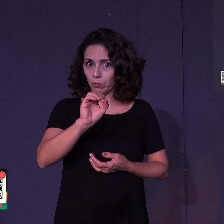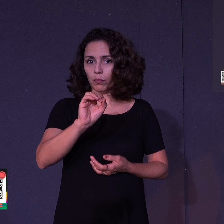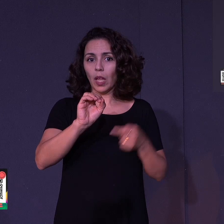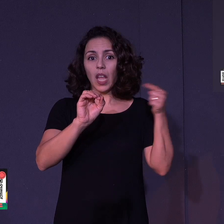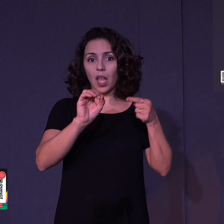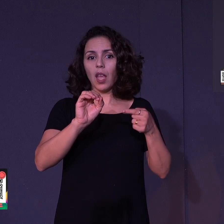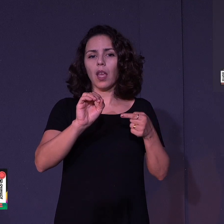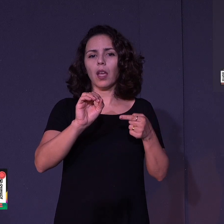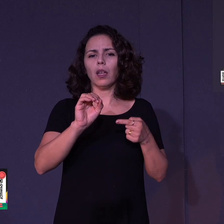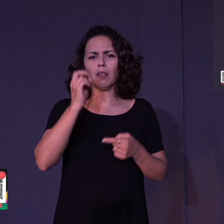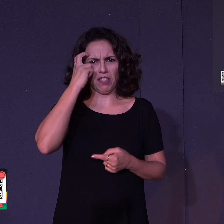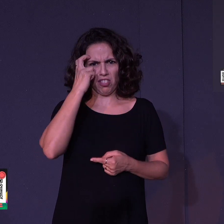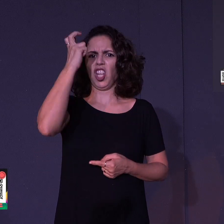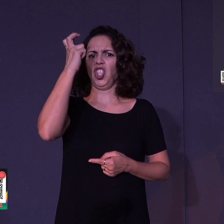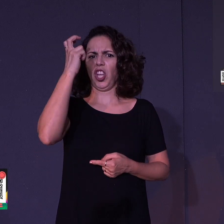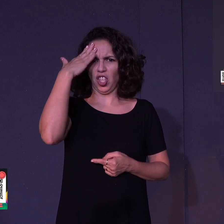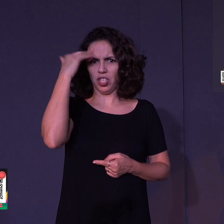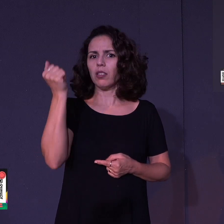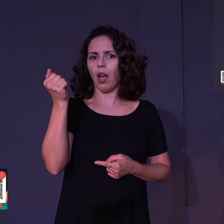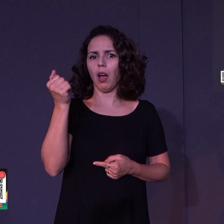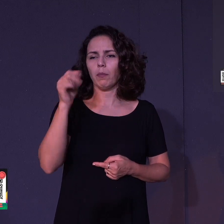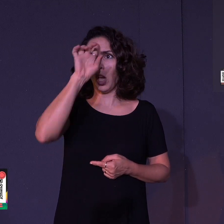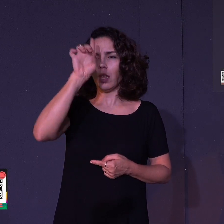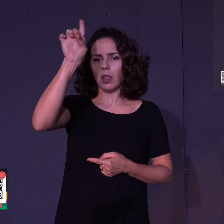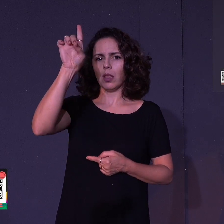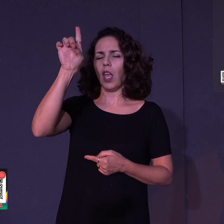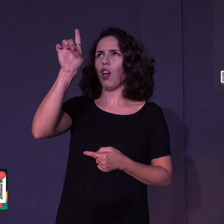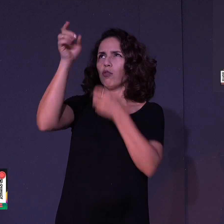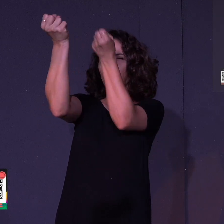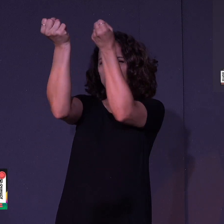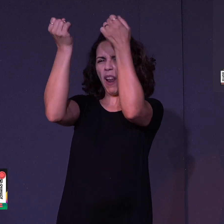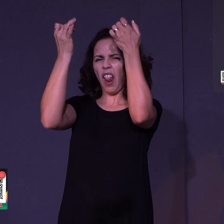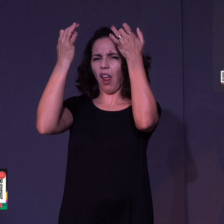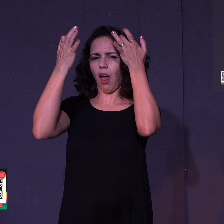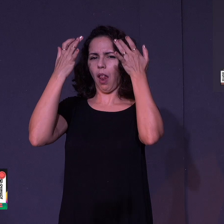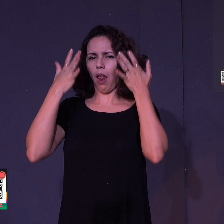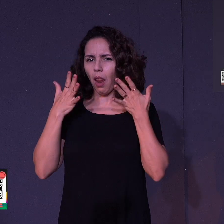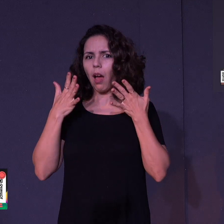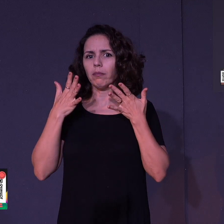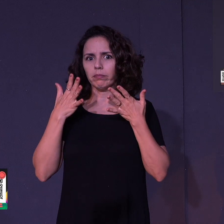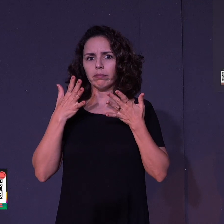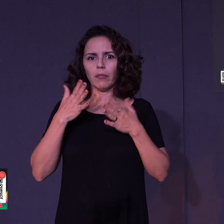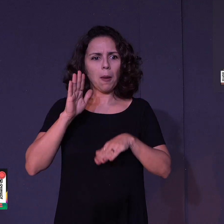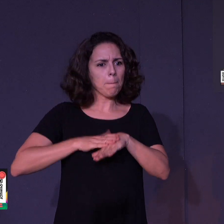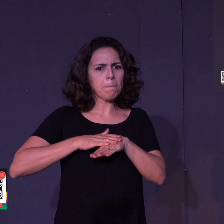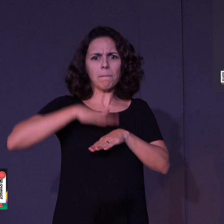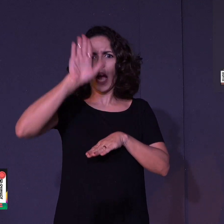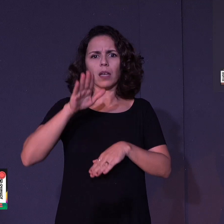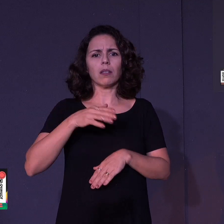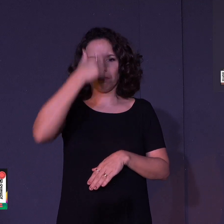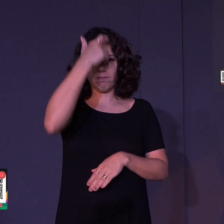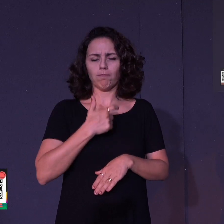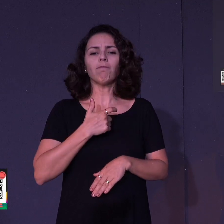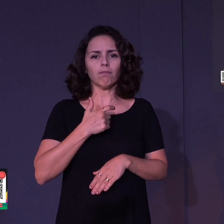sabedoria a Deus, e Deus derramou sabedoria sobre a vida de Salomão, e disse que não houve e não haveria ninguém mais sábio do que ele,